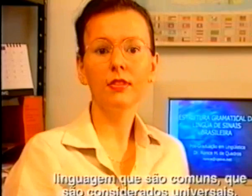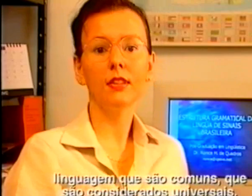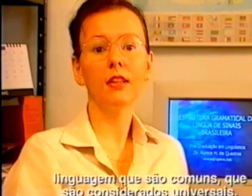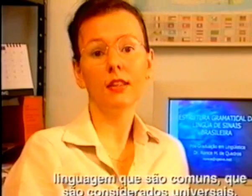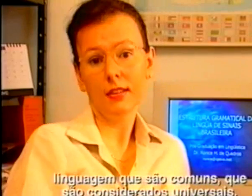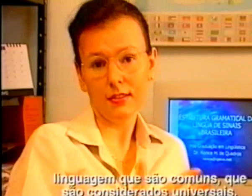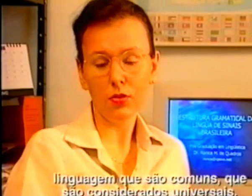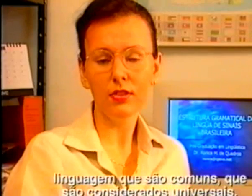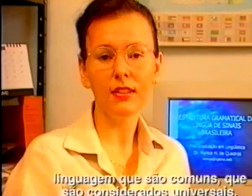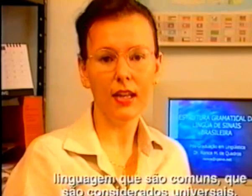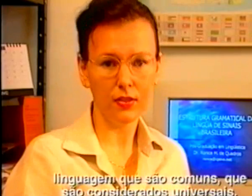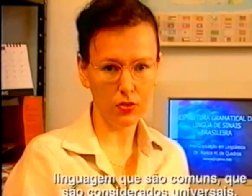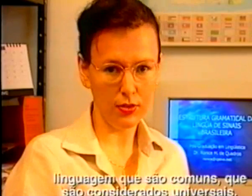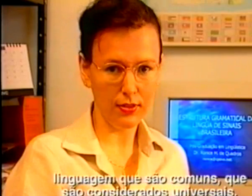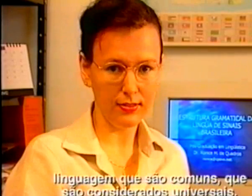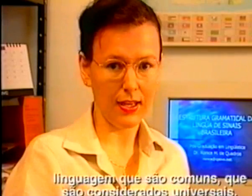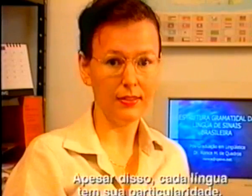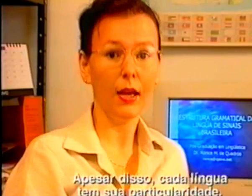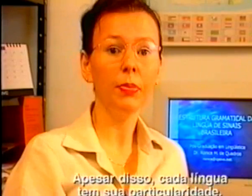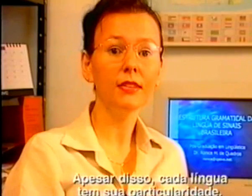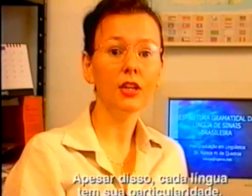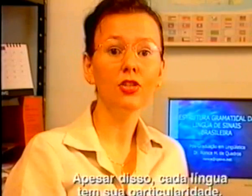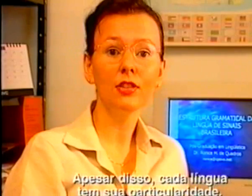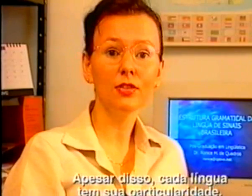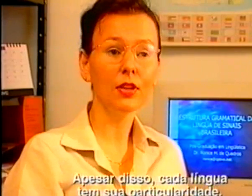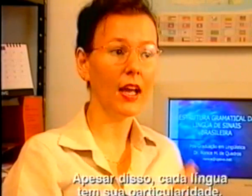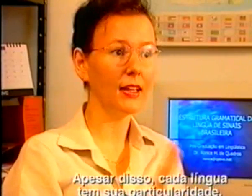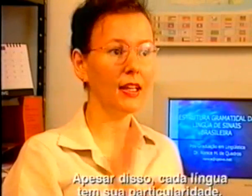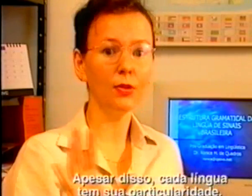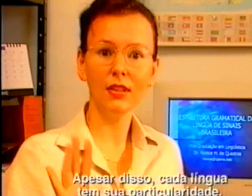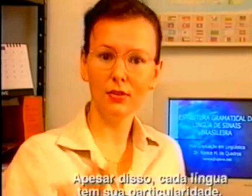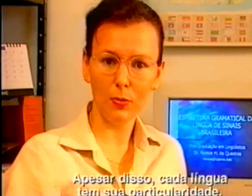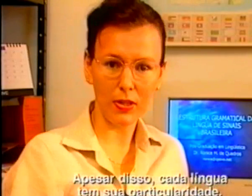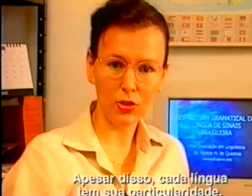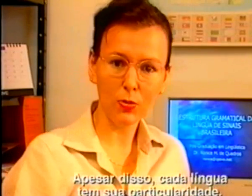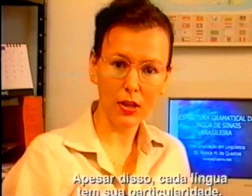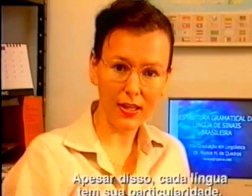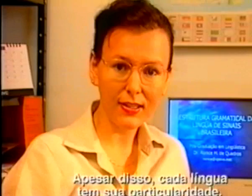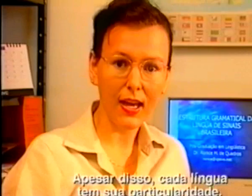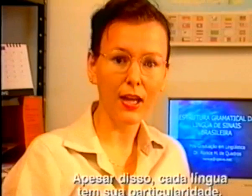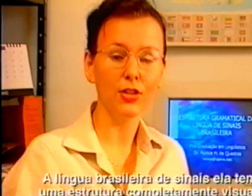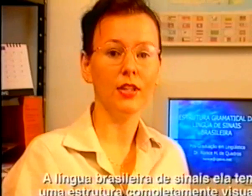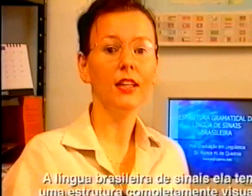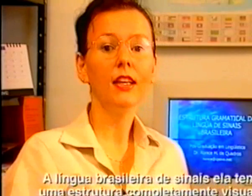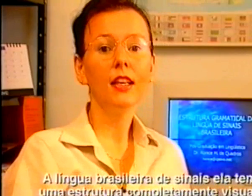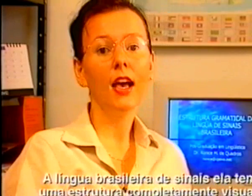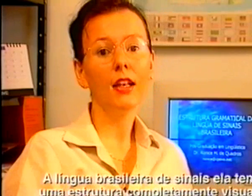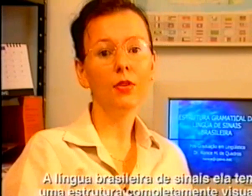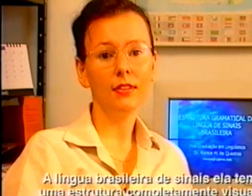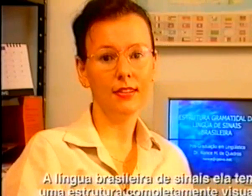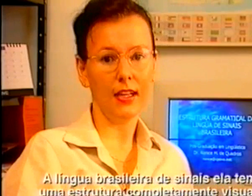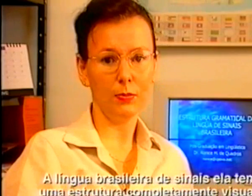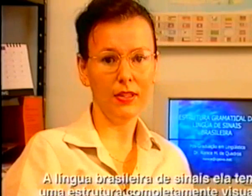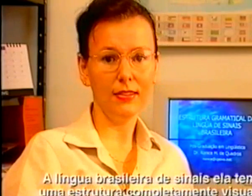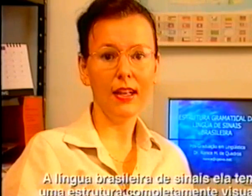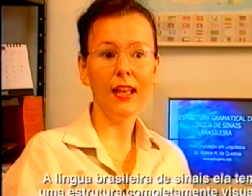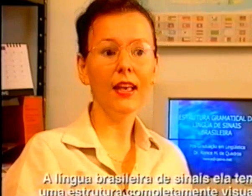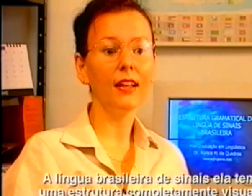comuns, que são considerados universais. Apesar disso, cada língua tem sua particularidade. A língua de sinais